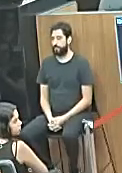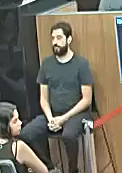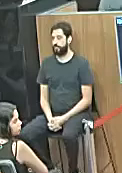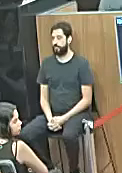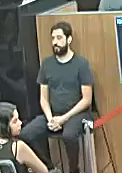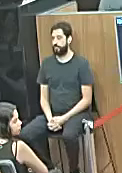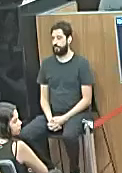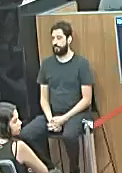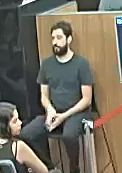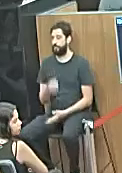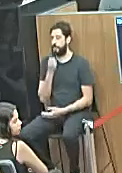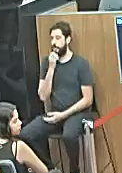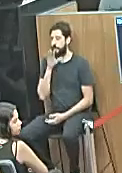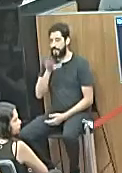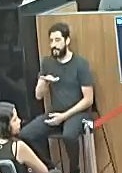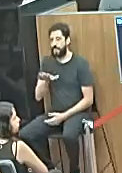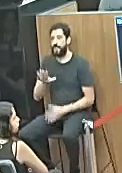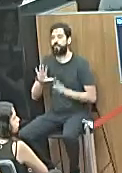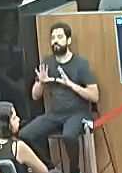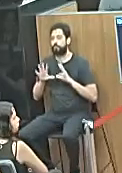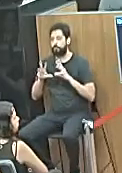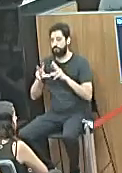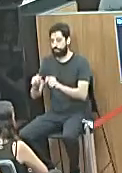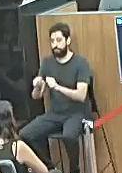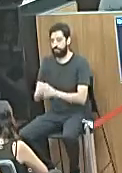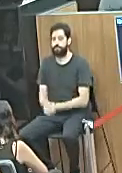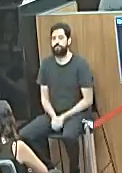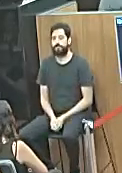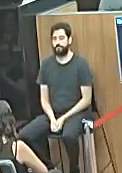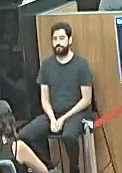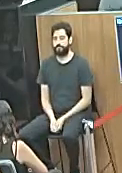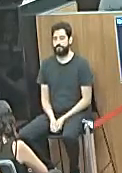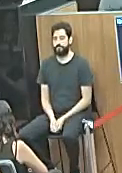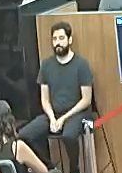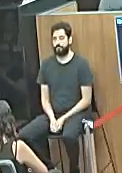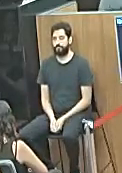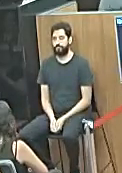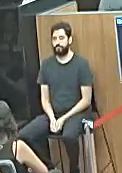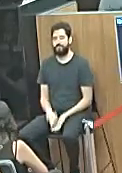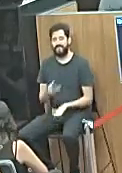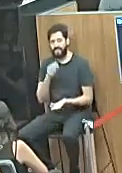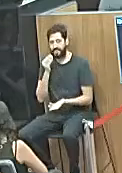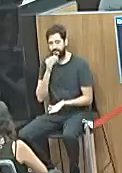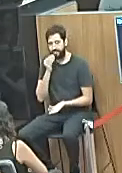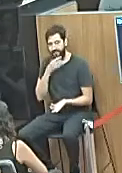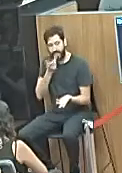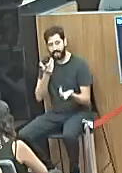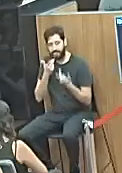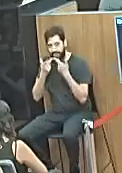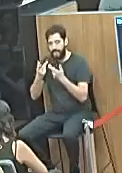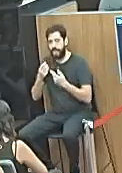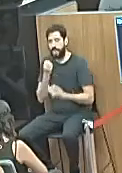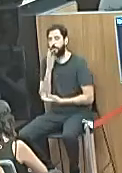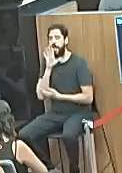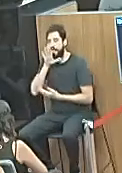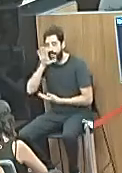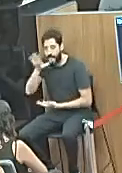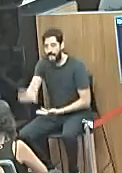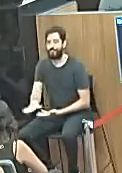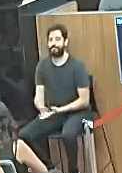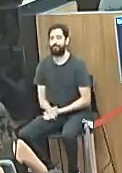boa tarde a todos e todas tá fraco a participação popular boa tarde